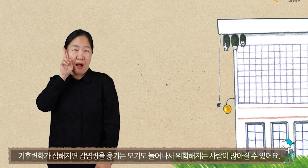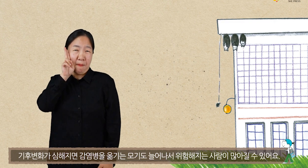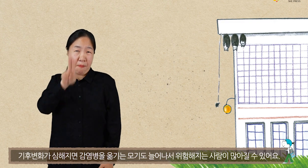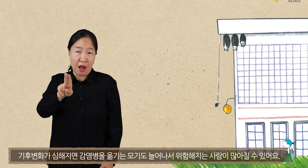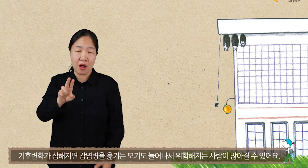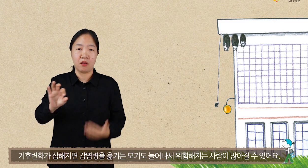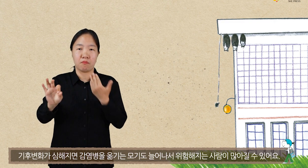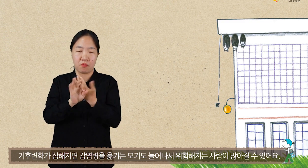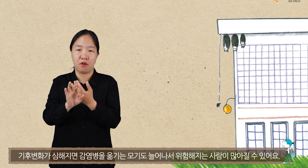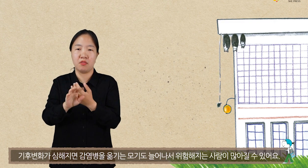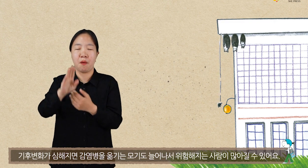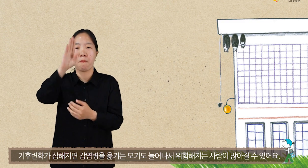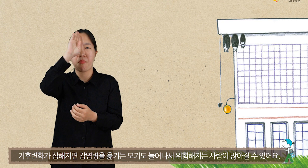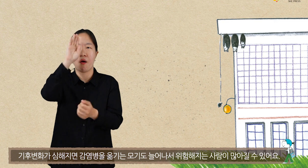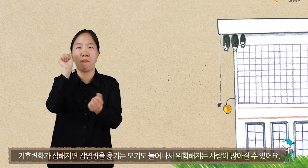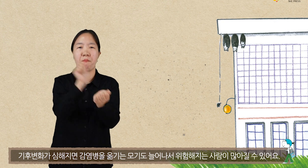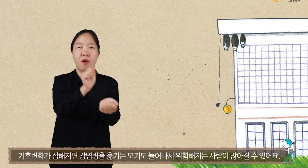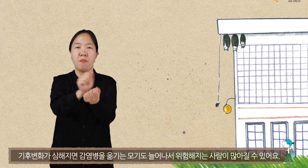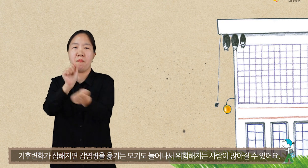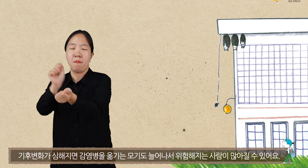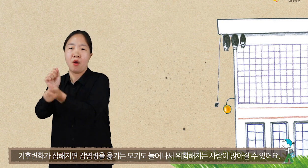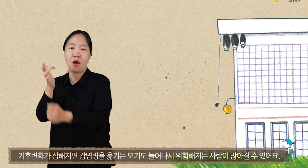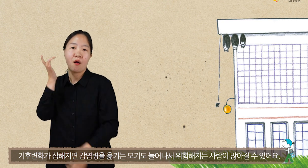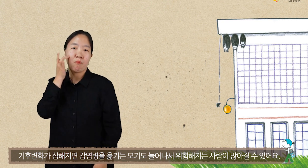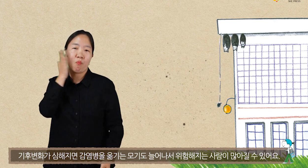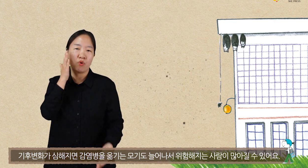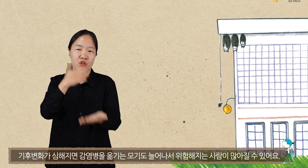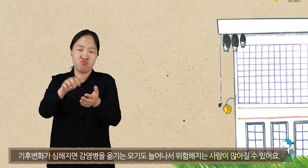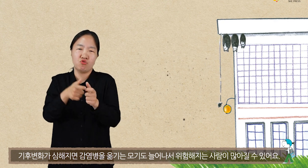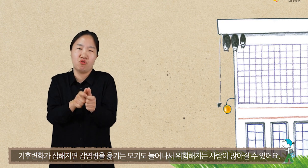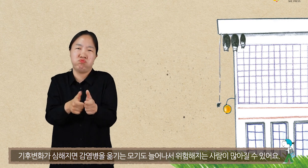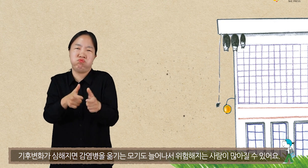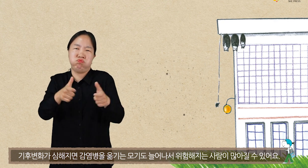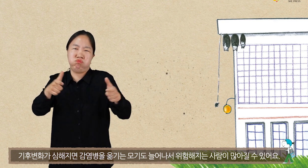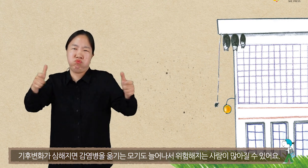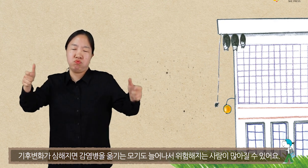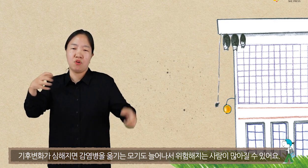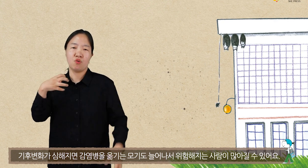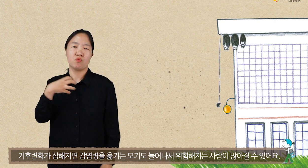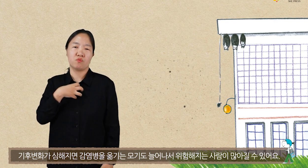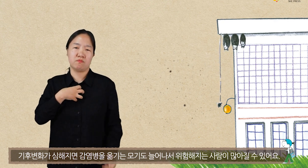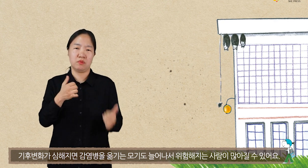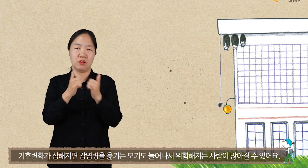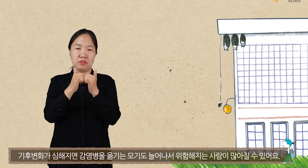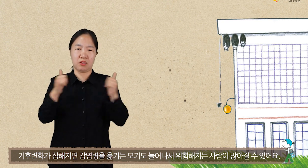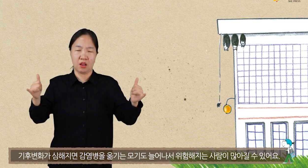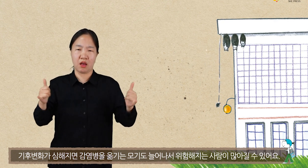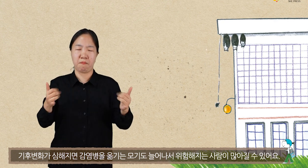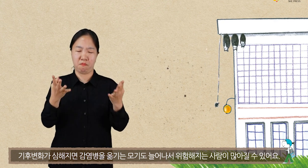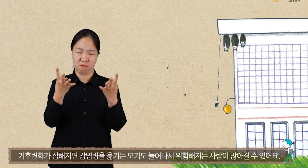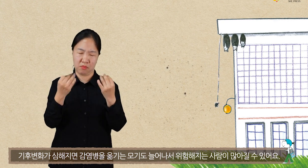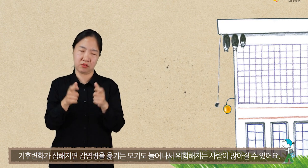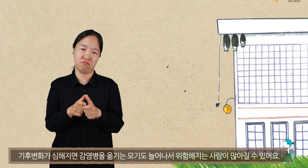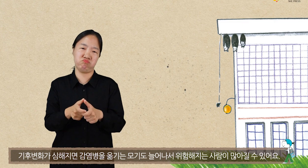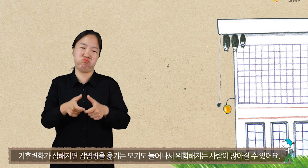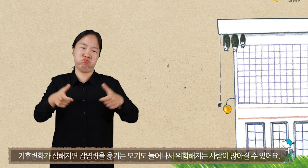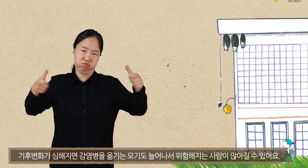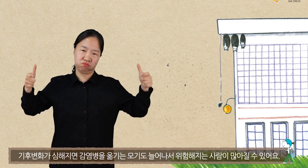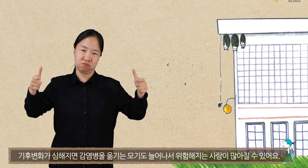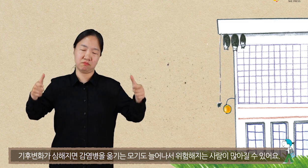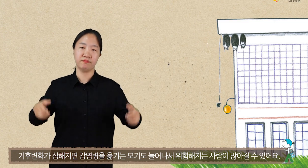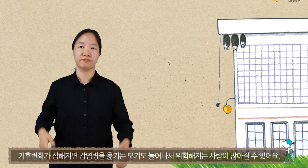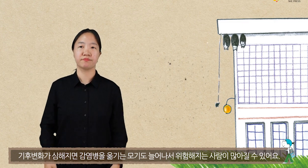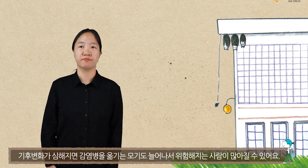기후변화가 심해지면 감염병을 옮기는 모기도 늘어나서 위험해지는 사람이 많아질 수 있어요.